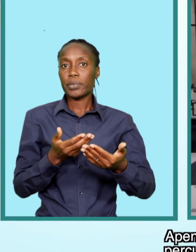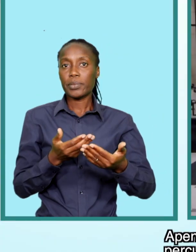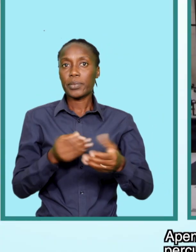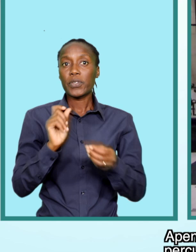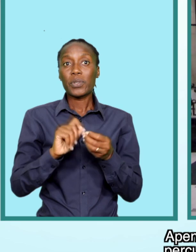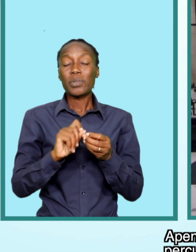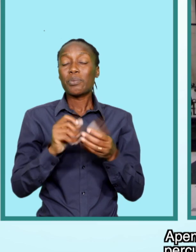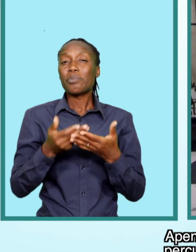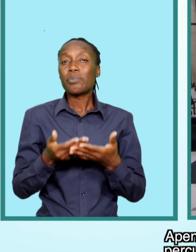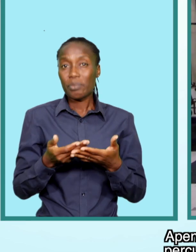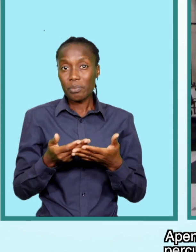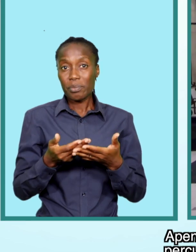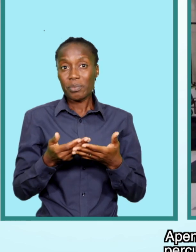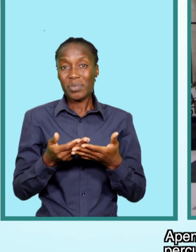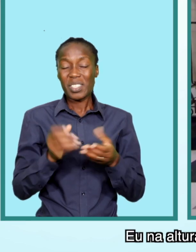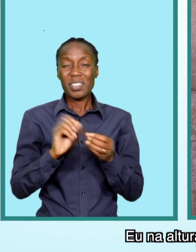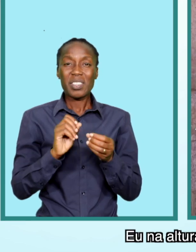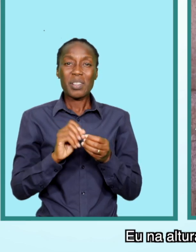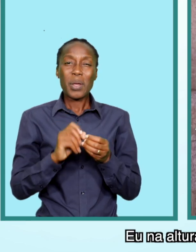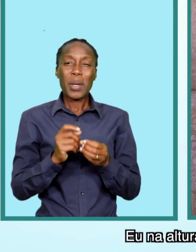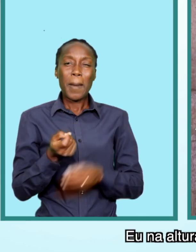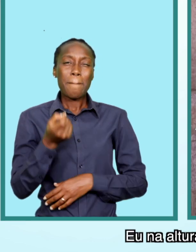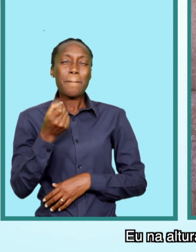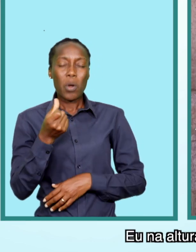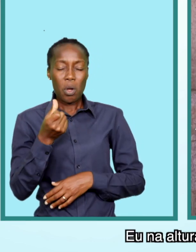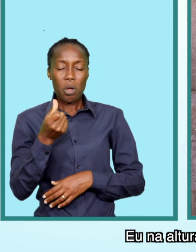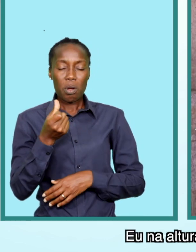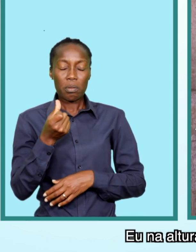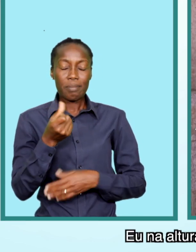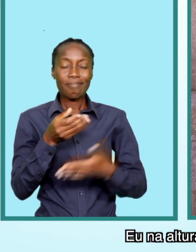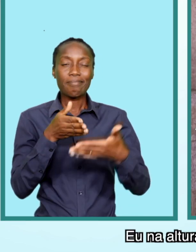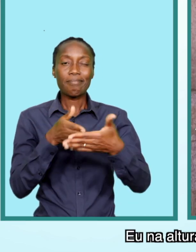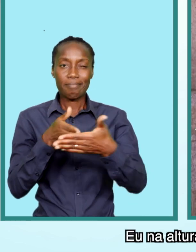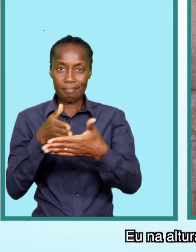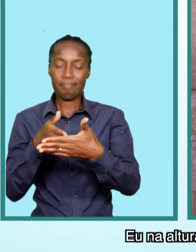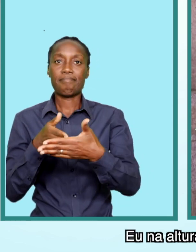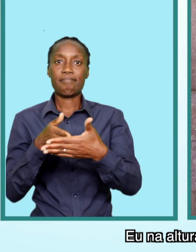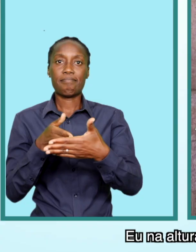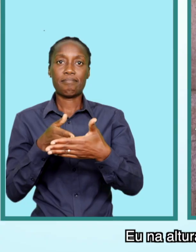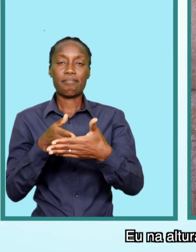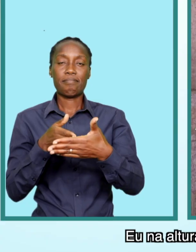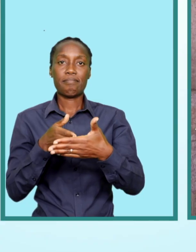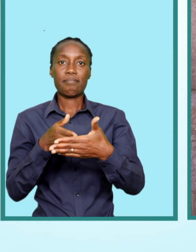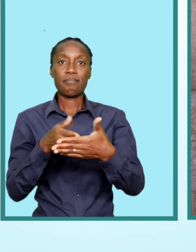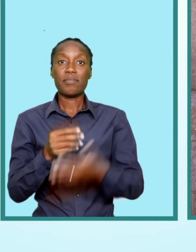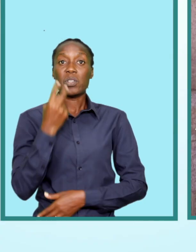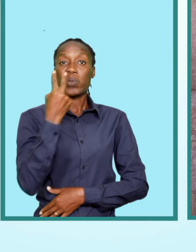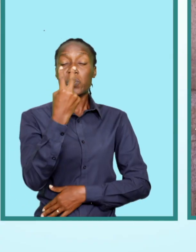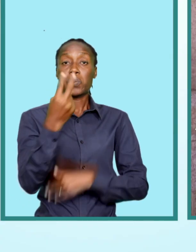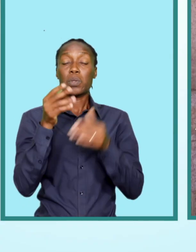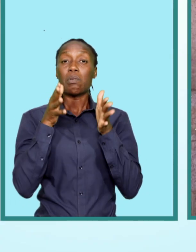percurso marcado por desafios e superação. Eu só comecei a falar com 7 anos de idade.